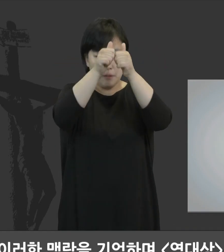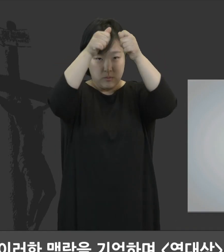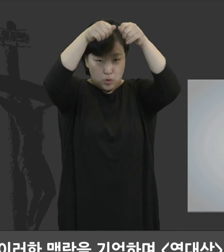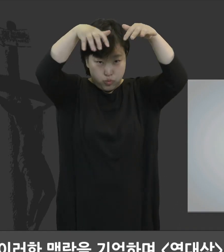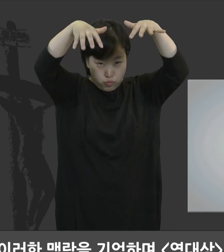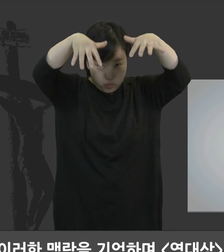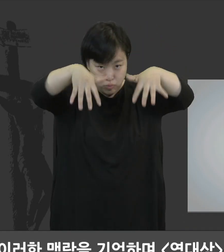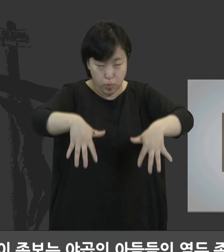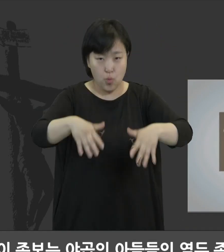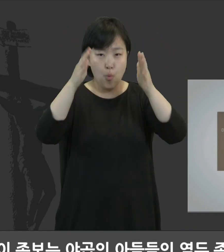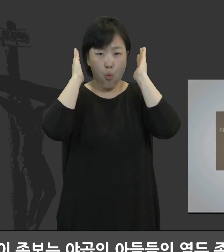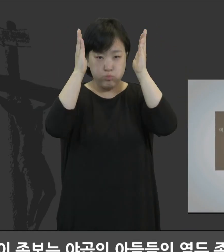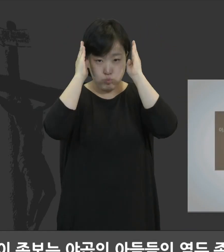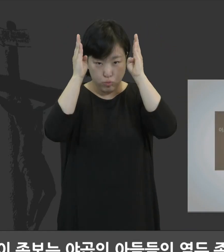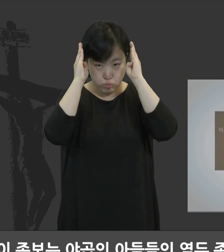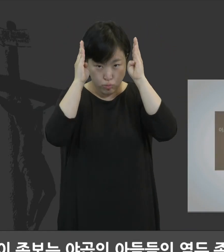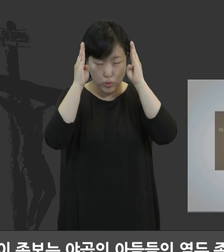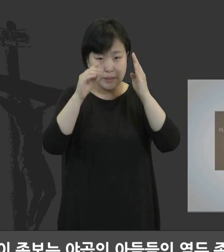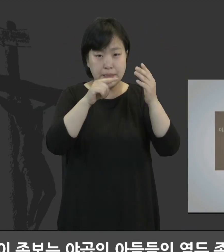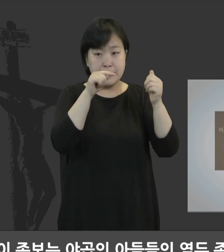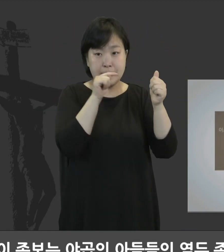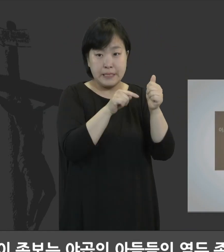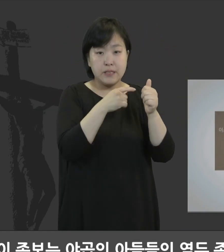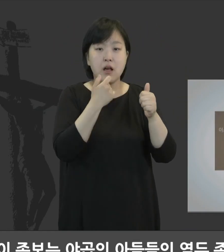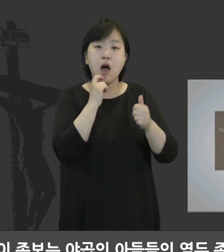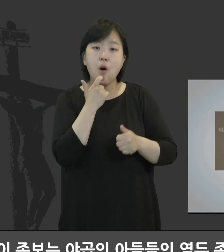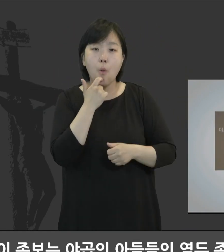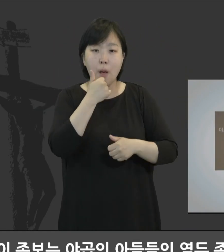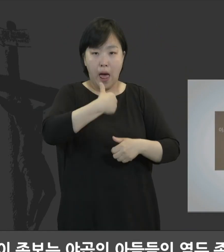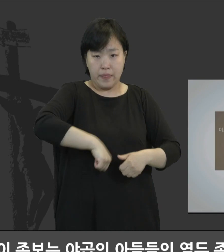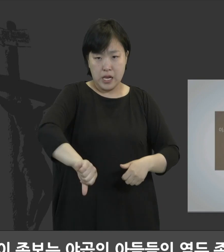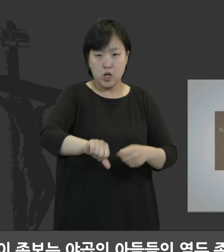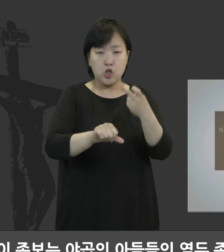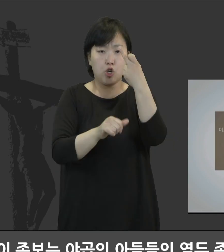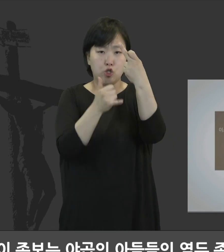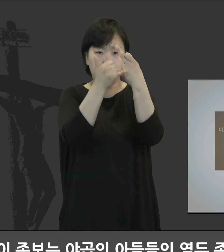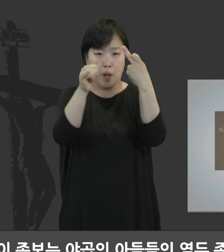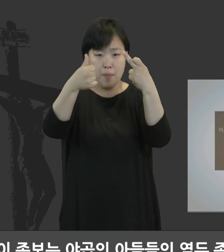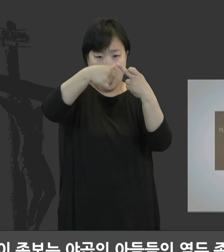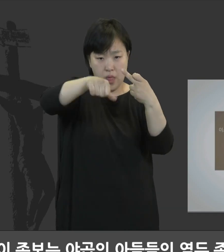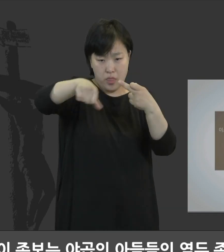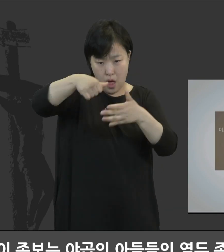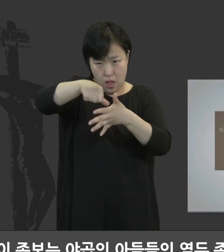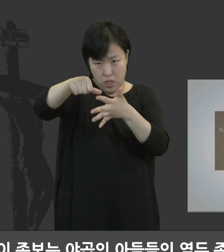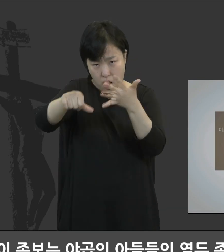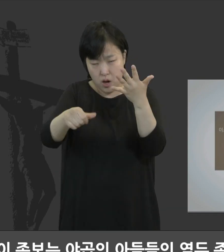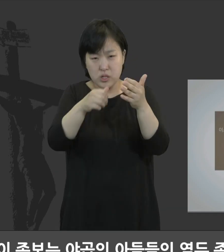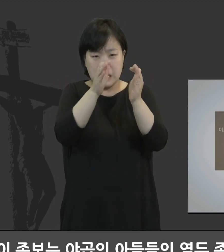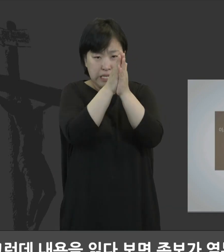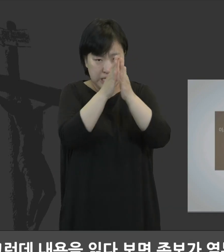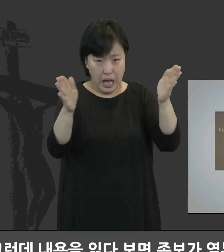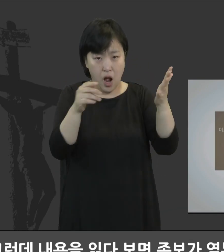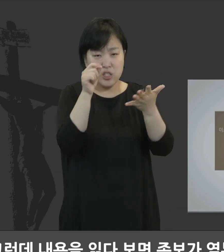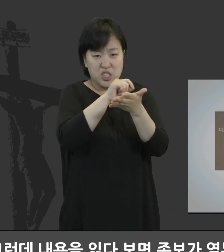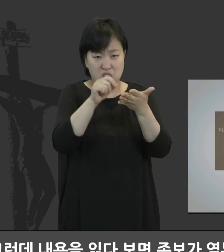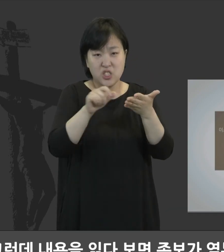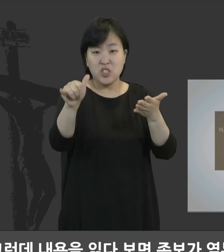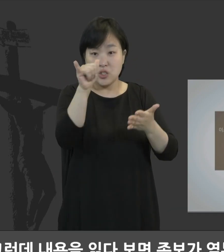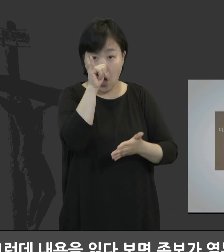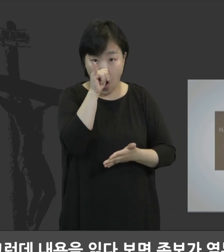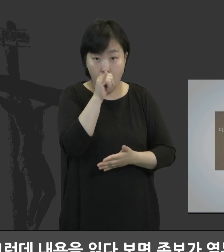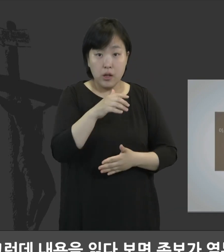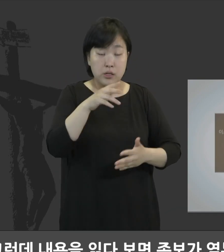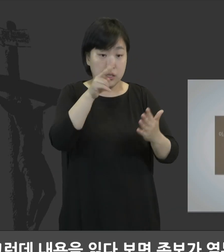봅시다. 이 족보는 야곱의 아들들인 12족장을 시작으로 하여 기록되어 있습니다. 그런데 내용을 읽다